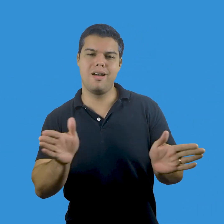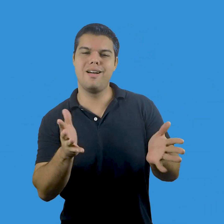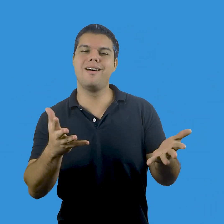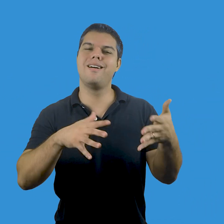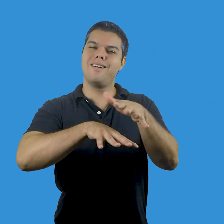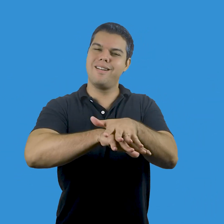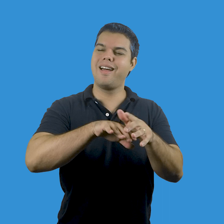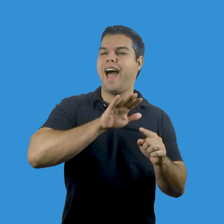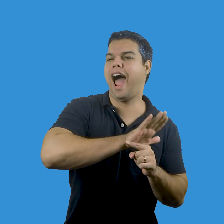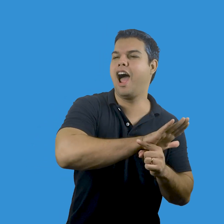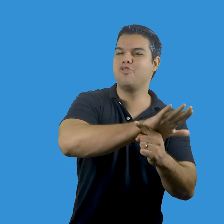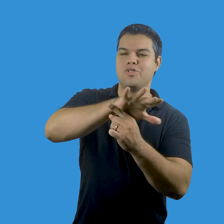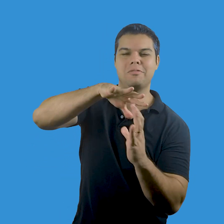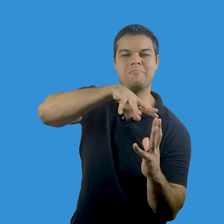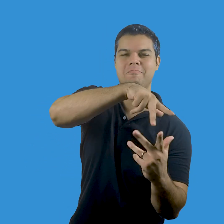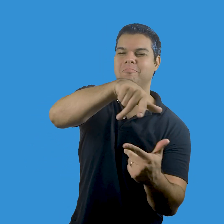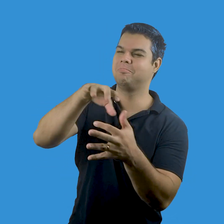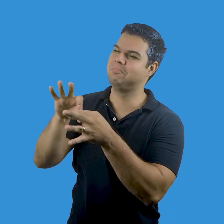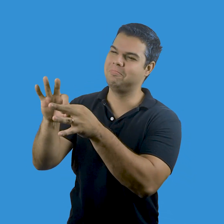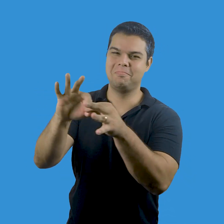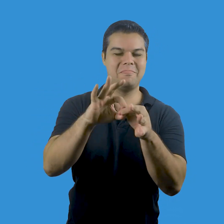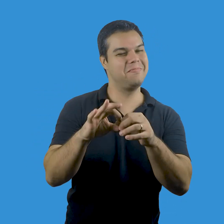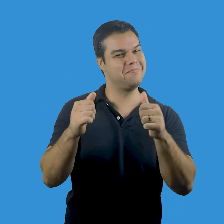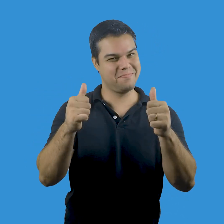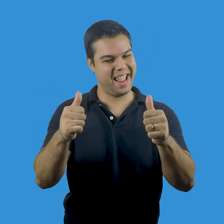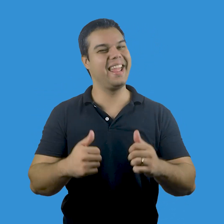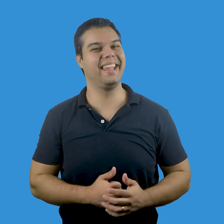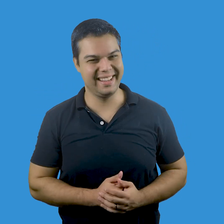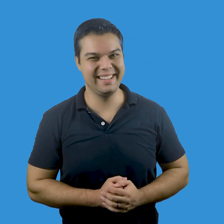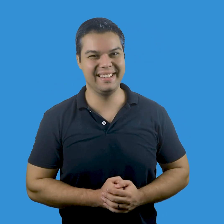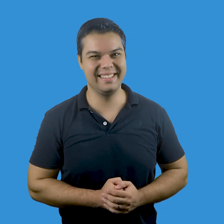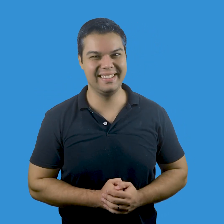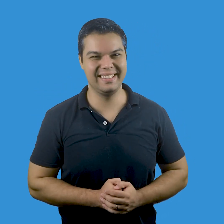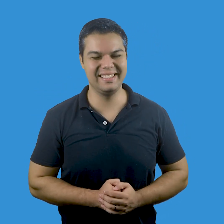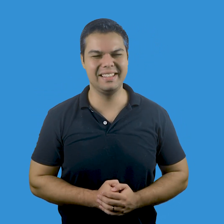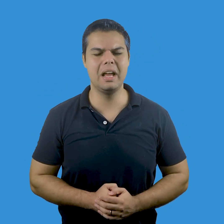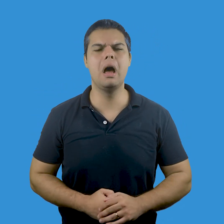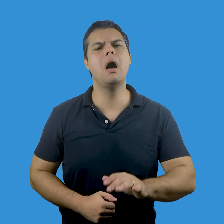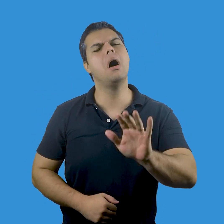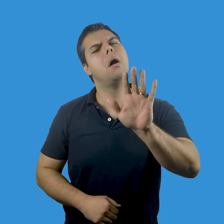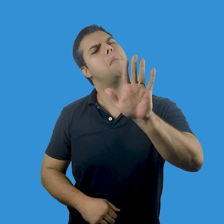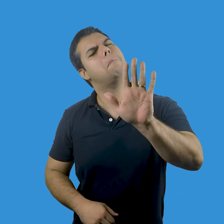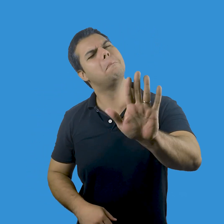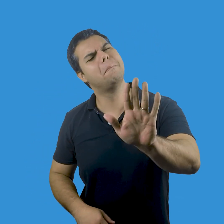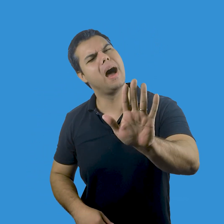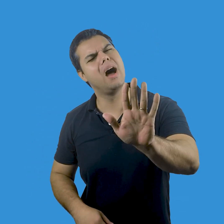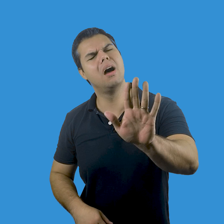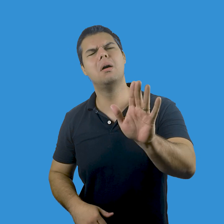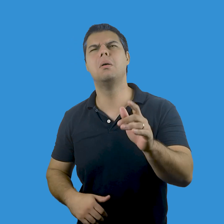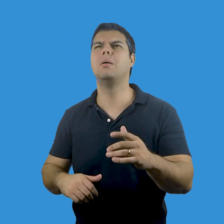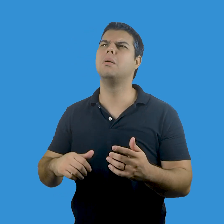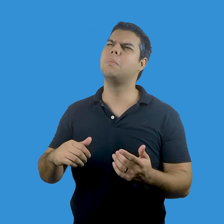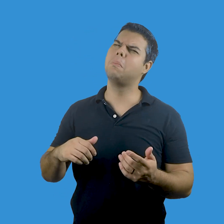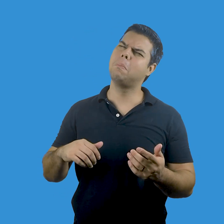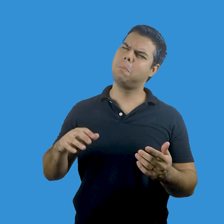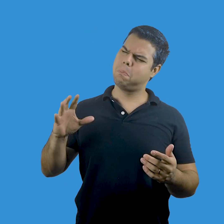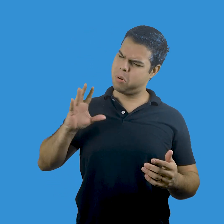e tornar o mundo um lugar melhor para todos. Mas o que é importante entender